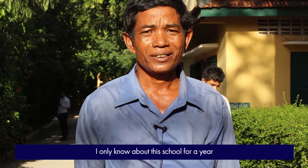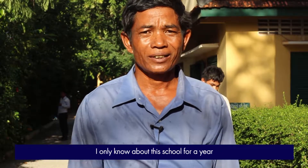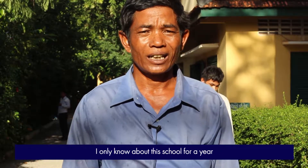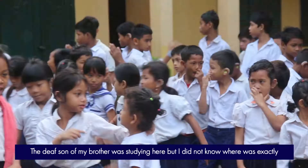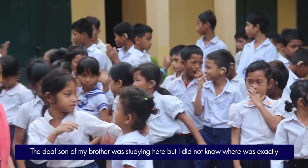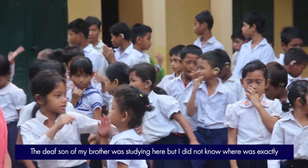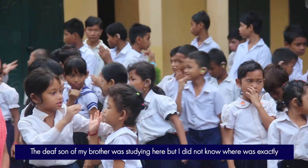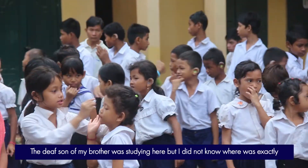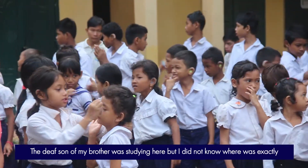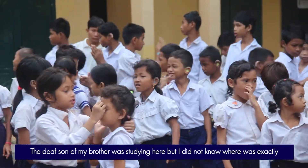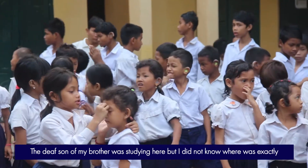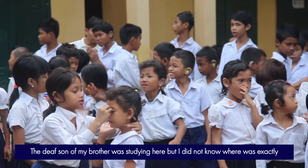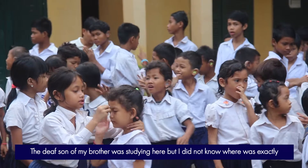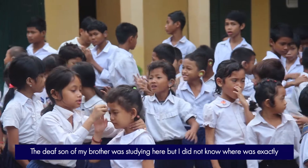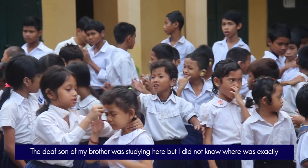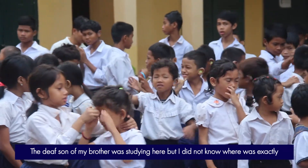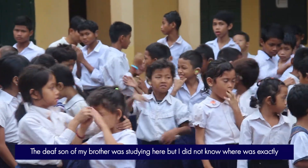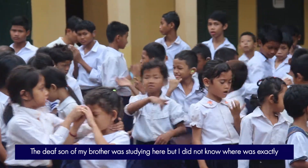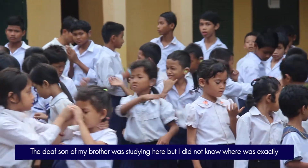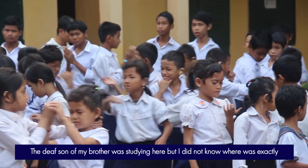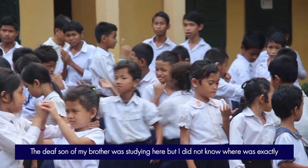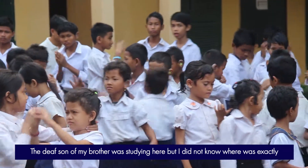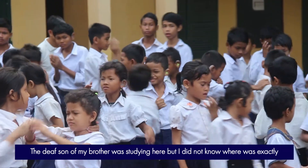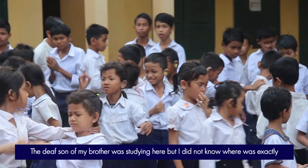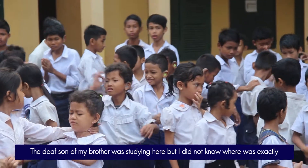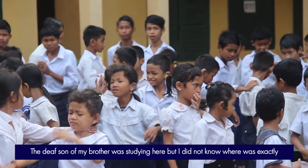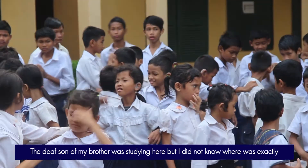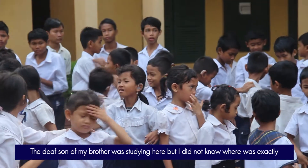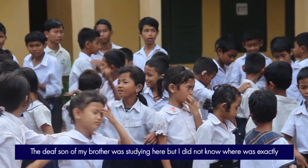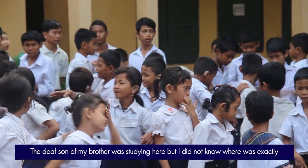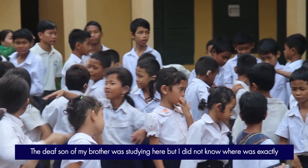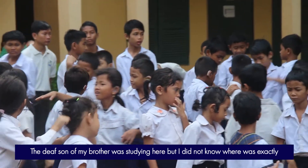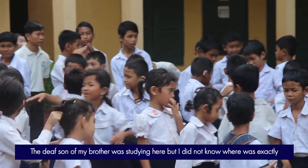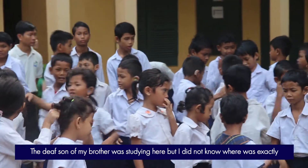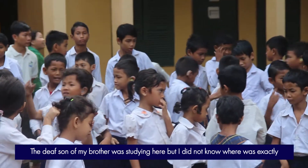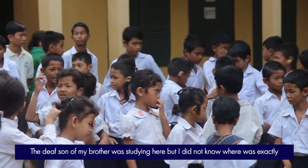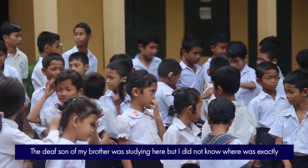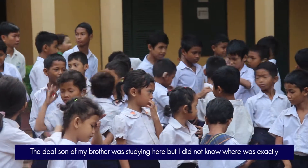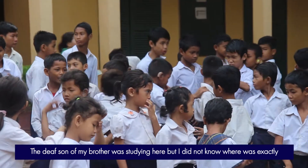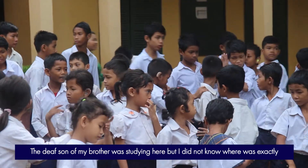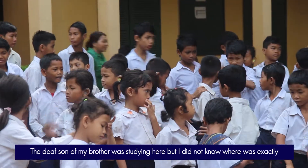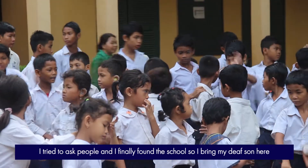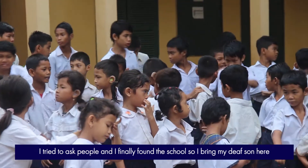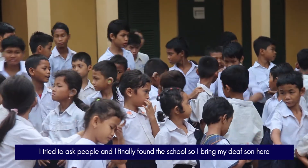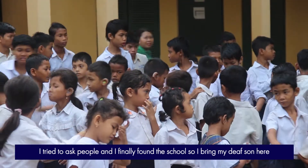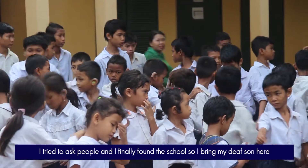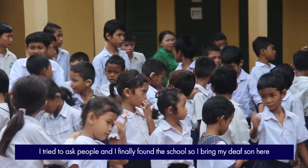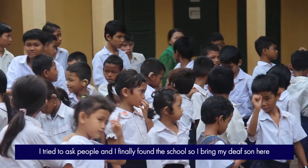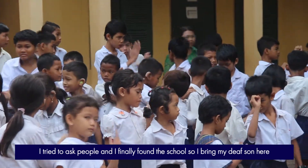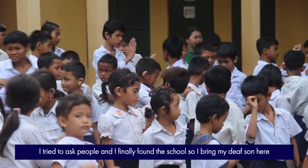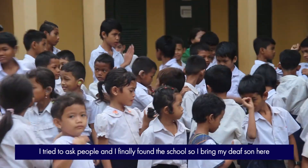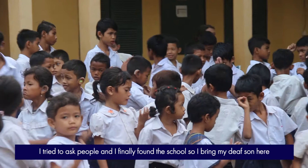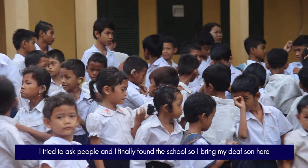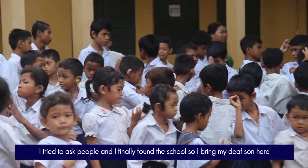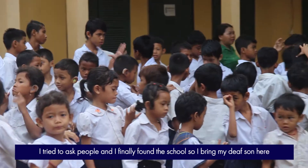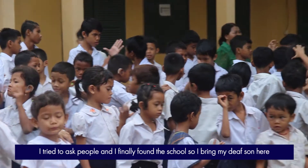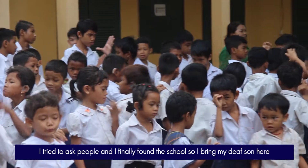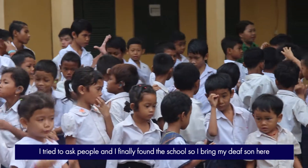ដឹងតែកូនបងខ្ញុំមួយនោះវាមករៀនដែរខ្ញុំដឹងតែរៀនឡើយកោកូនឆ្លងមិនតែបែរខ្ញុំដឹងតែកន្លែងណាបាទខ្ញុំសើបសួរសើបសួរសួរមកដឹងតែកន្លែងនេះខ្ញុំ